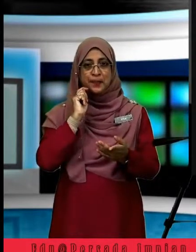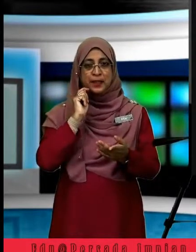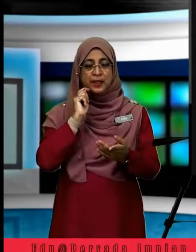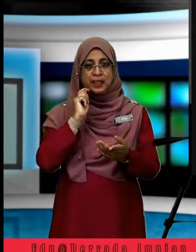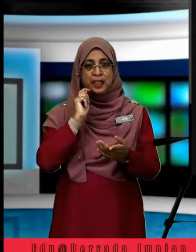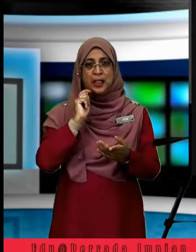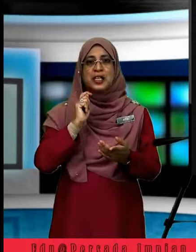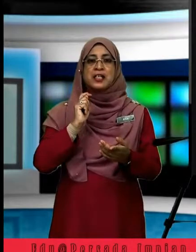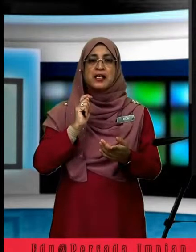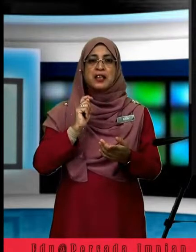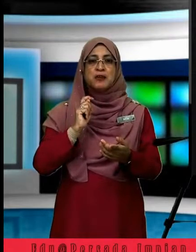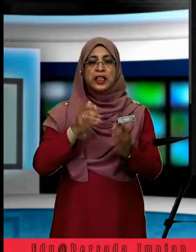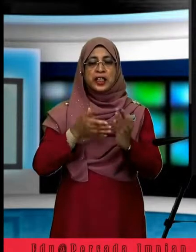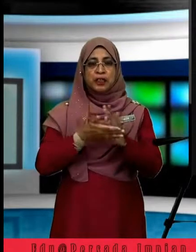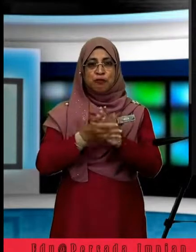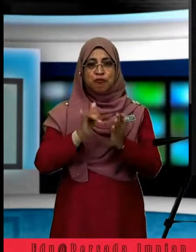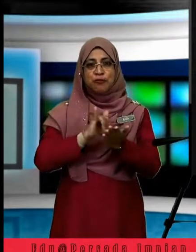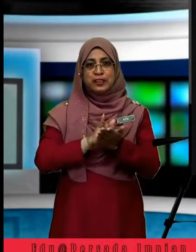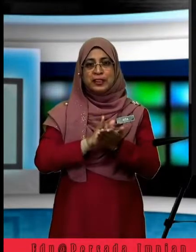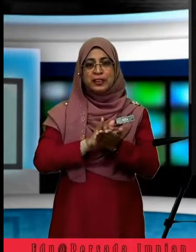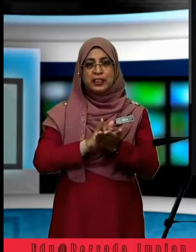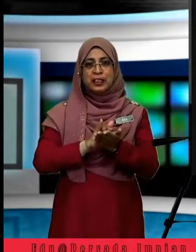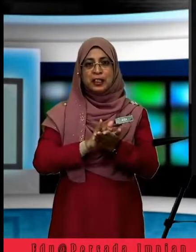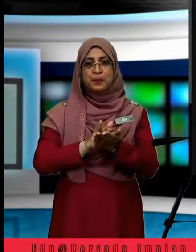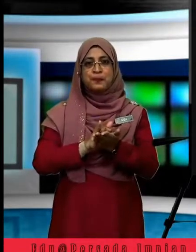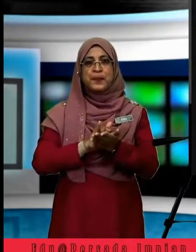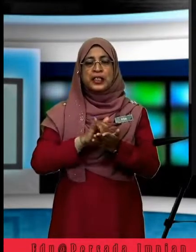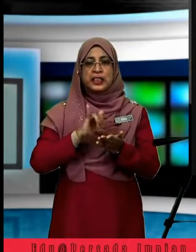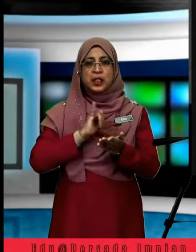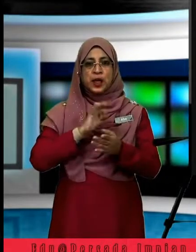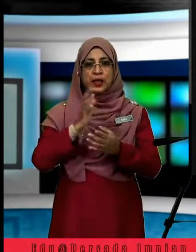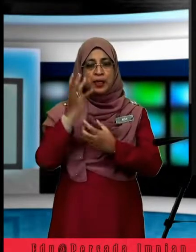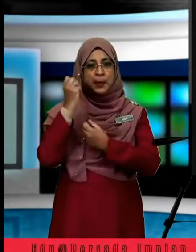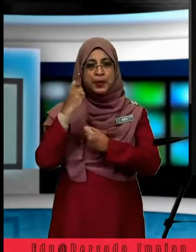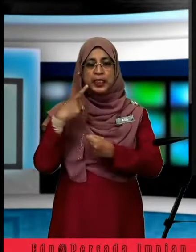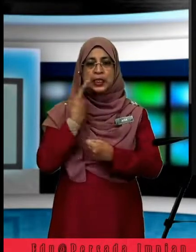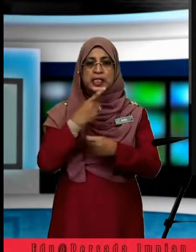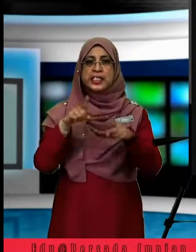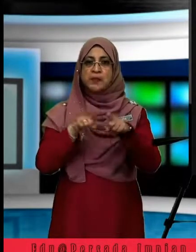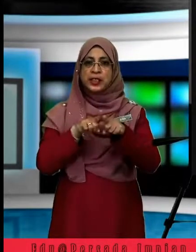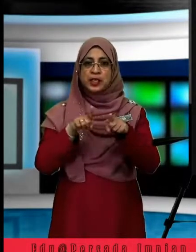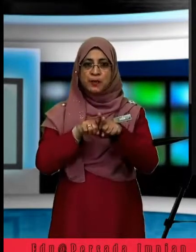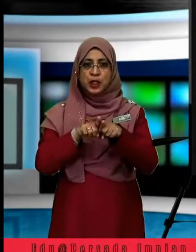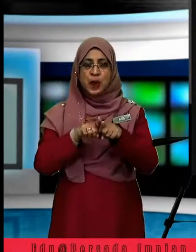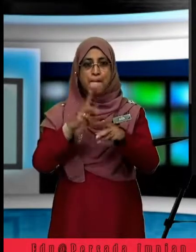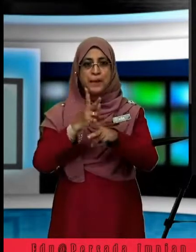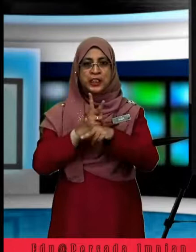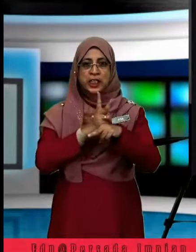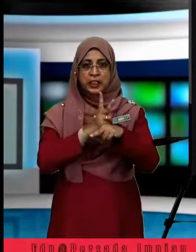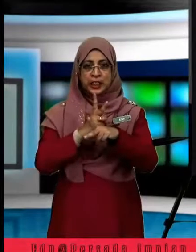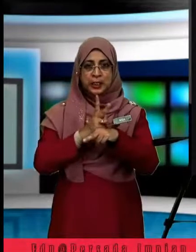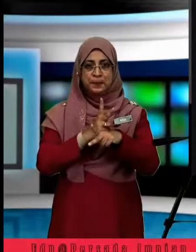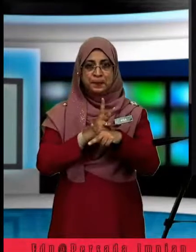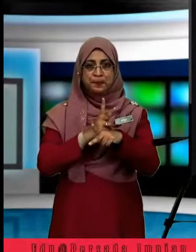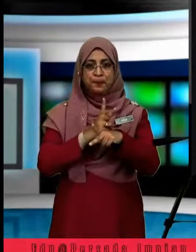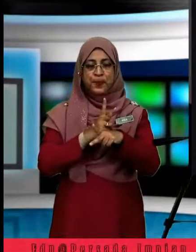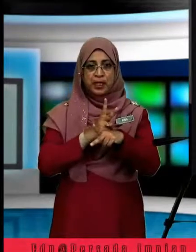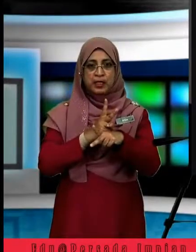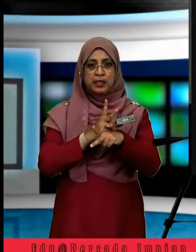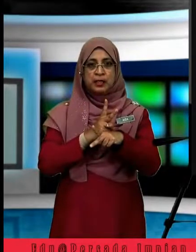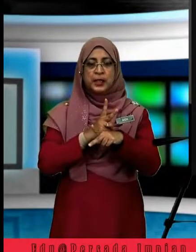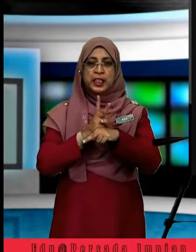tadi oke oleh itu si Kuharap kita sama-sama menjaga